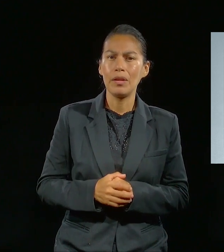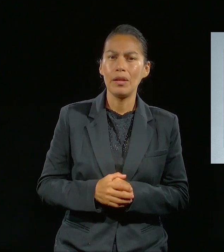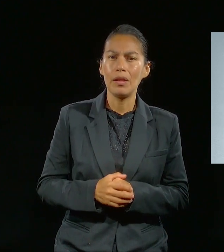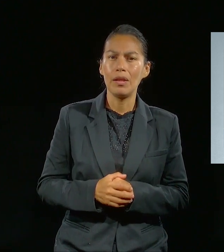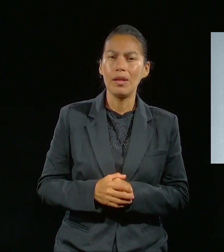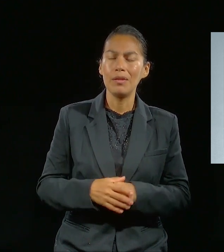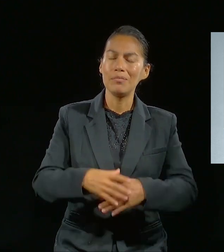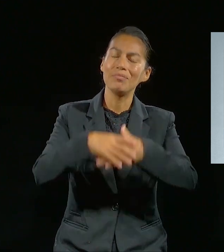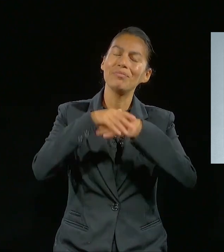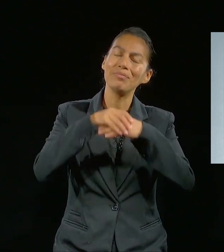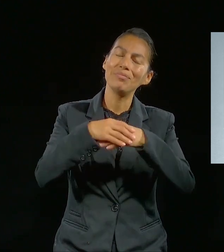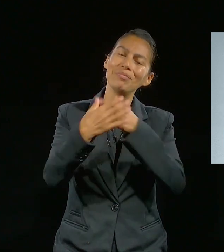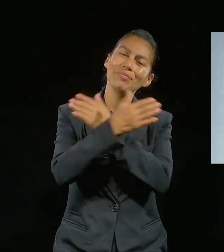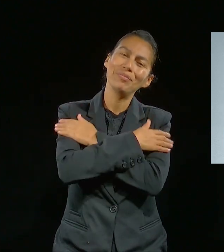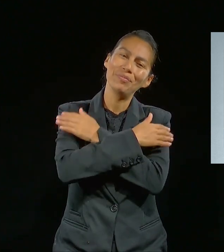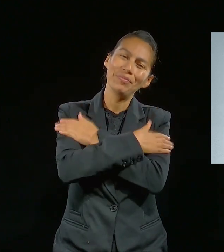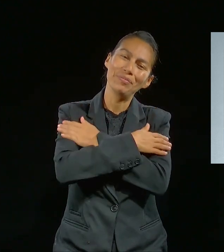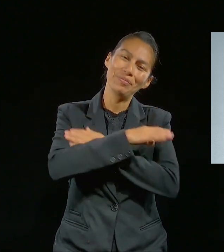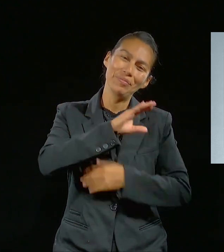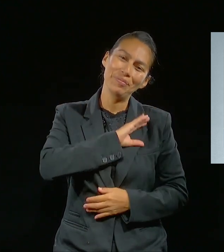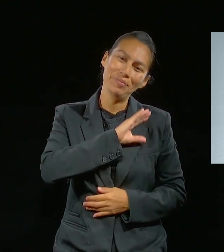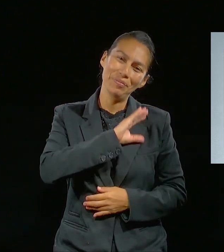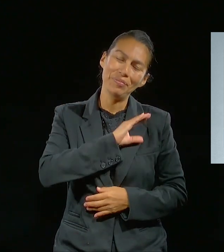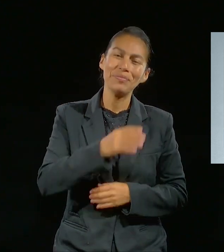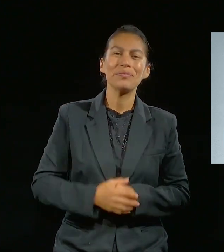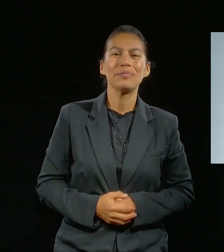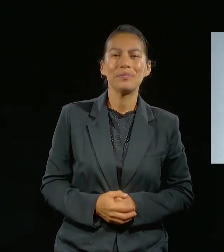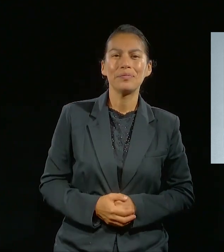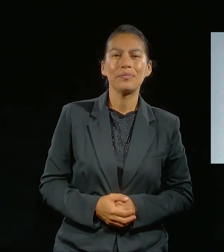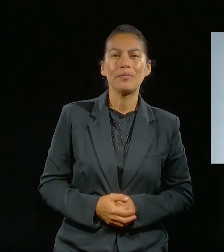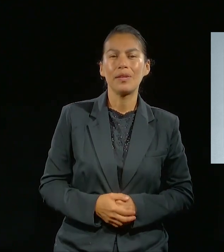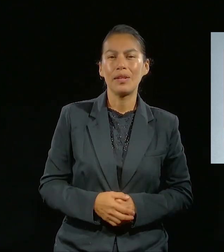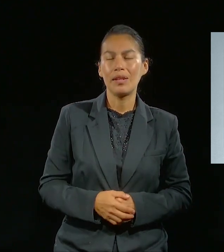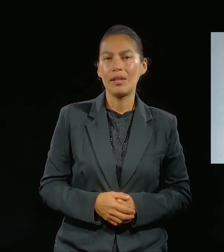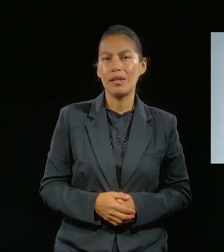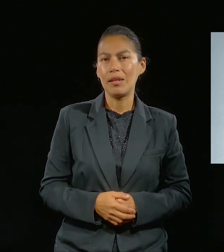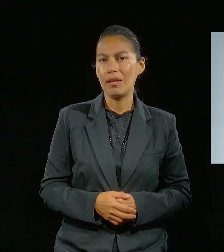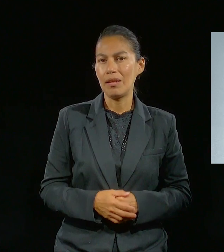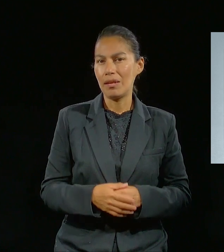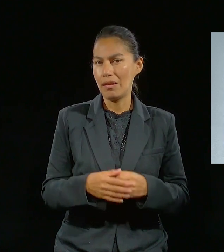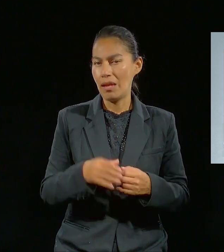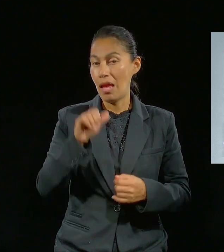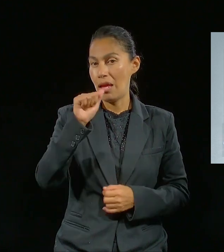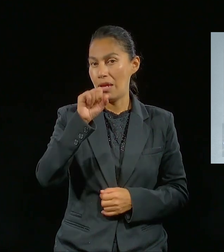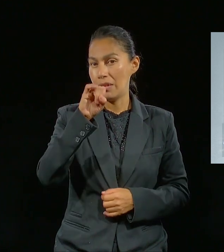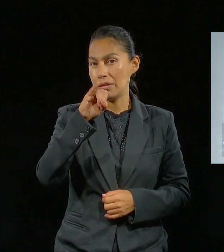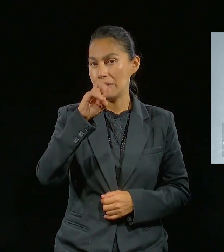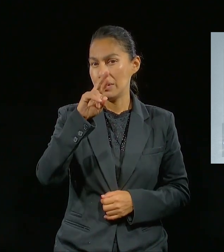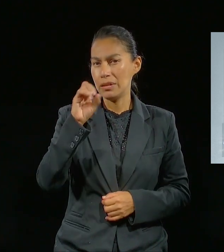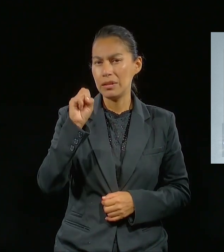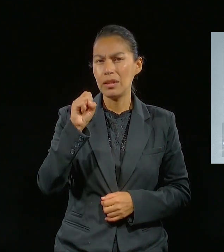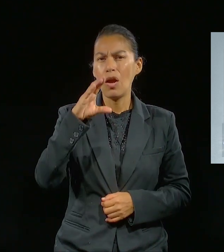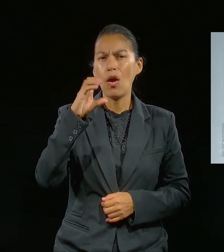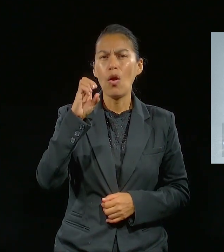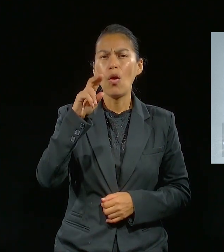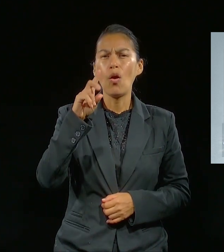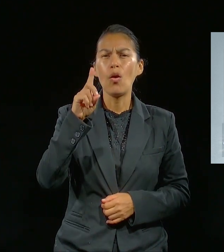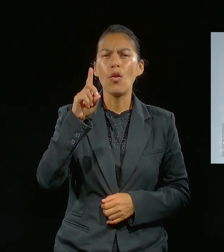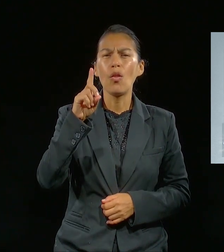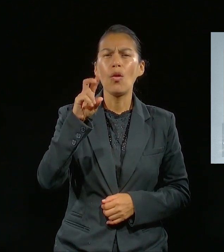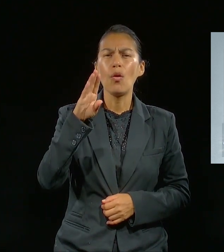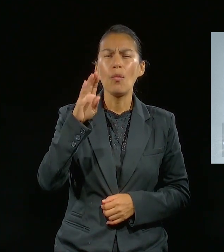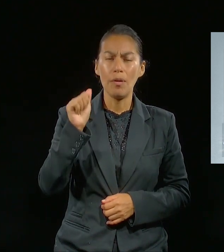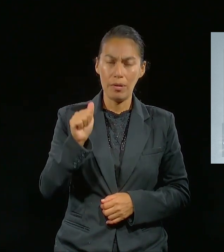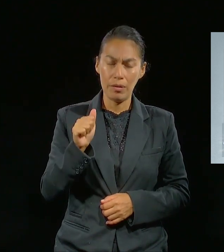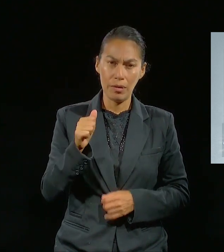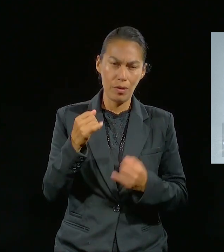Dios, enviamos un saludo con mucho cariño para ella desde aquí. También Alcides Córdoba